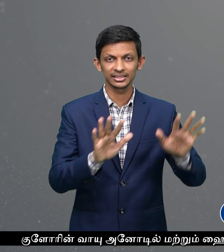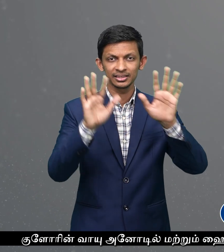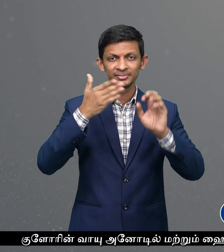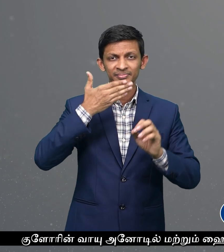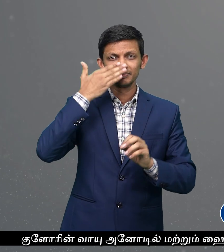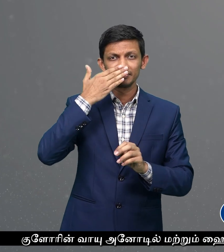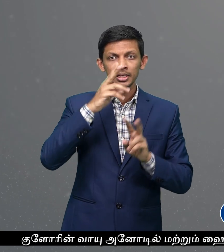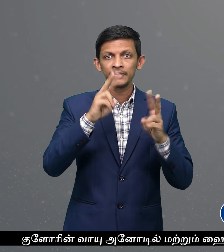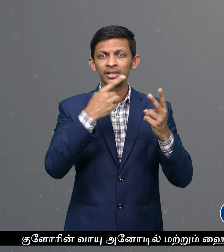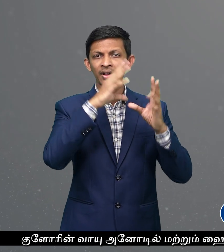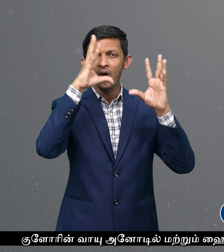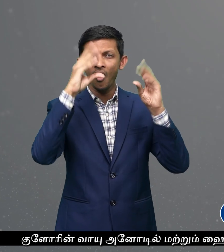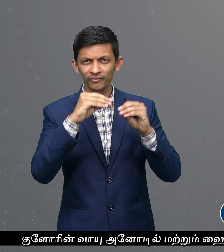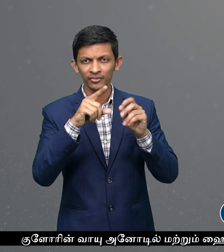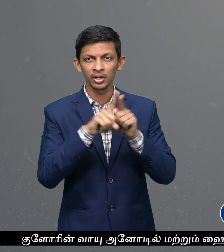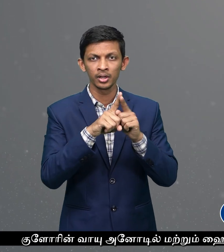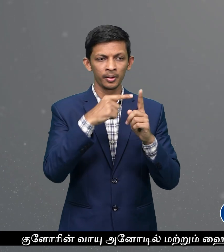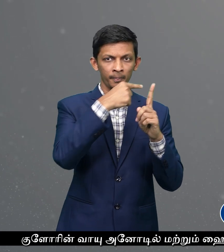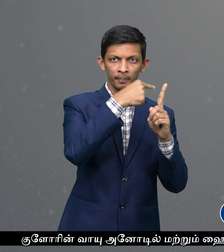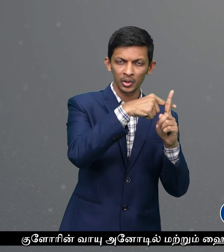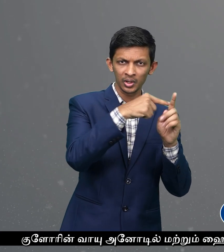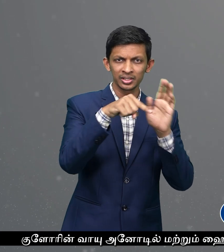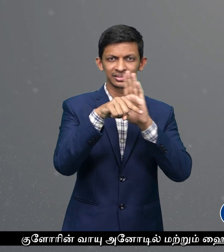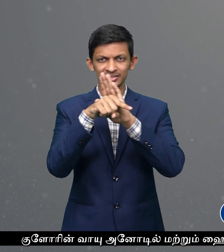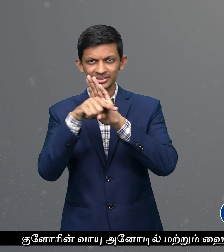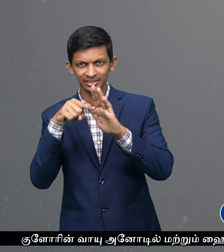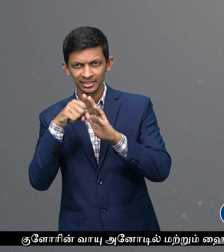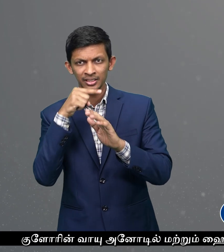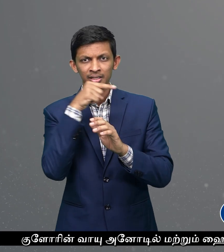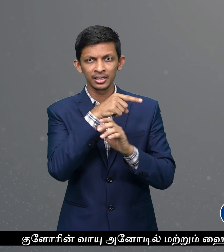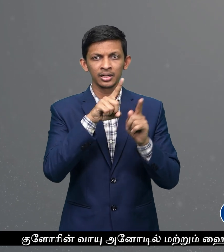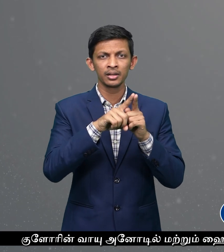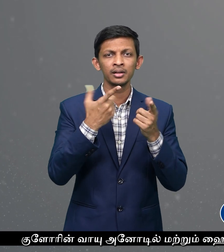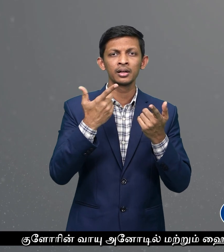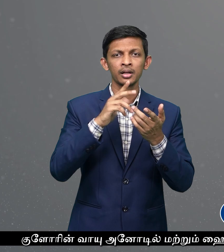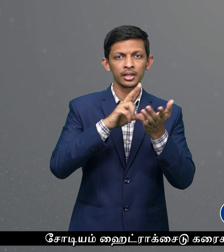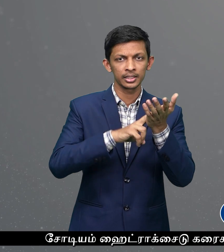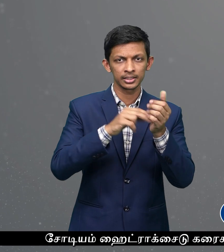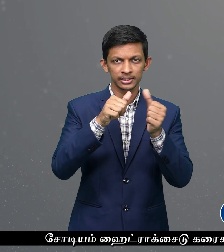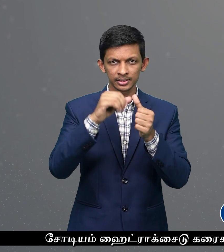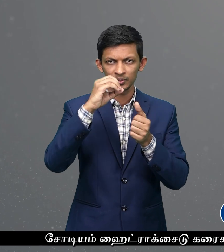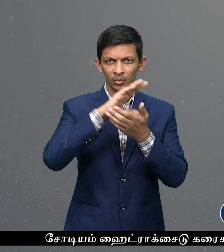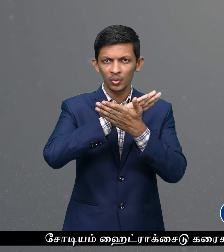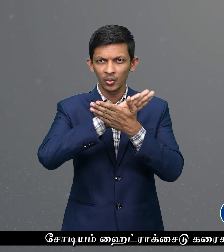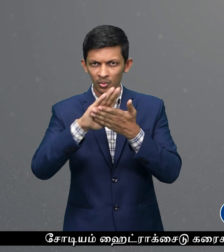குளோரின் வாயு ஆனோடில் மற்றும் ஹைட்ரஜன் வாயு கேத்தோடில் கொடுக்கப்படுகிறது. சோடியம் ஹைட்ராக்சைடு